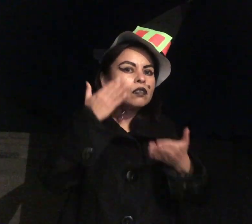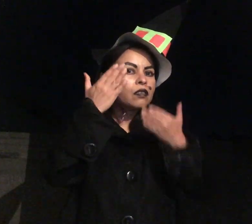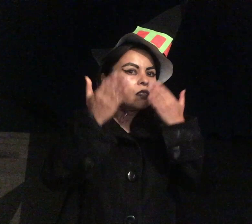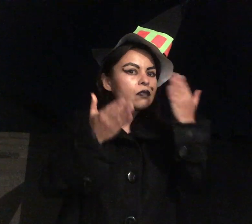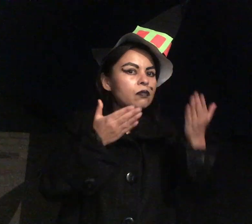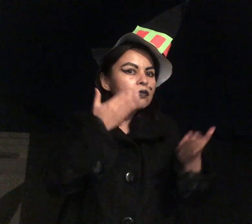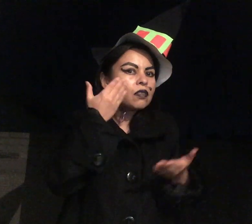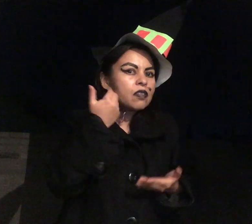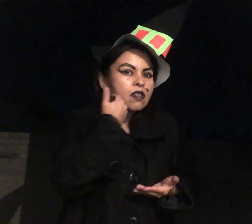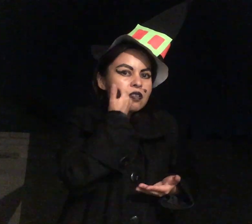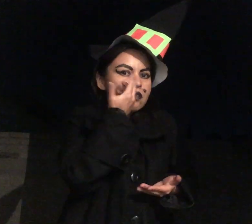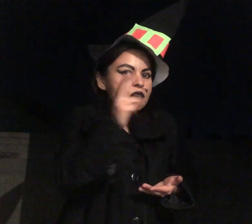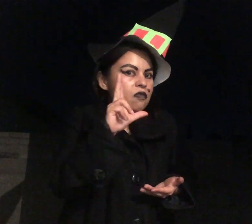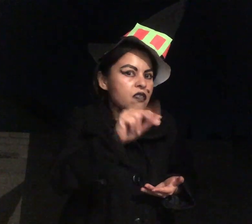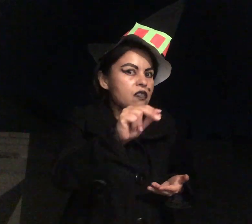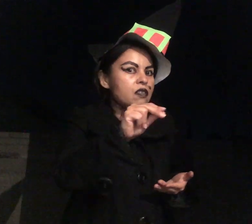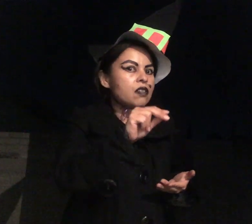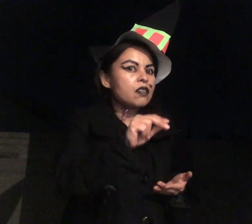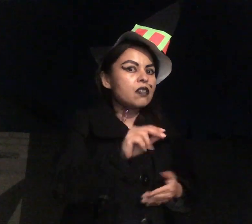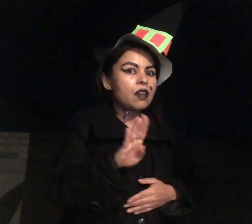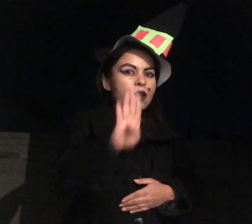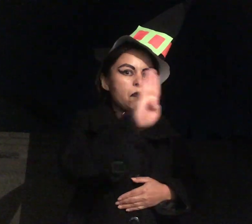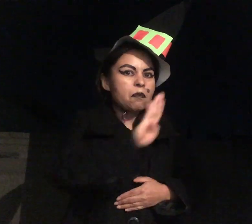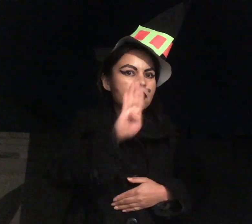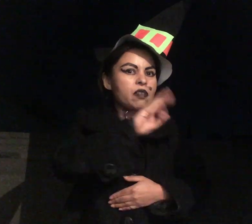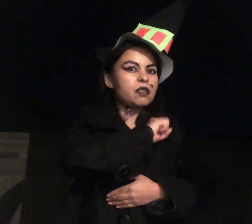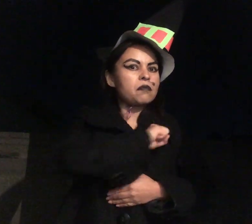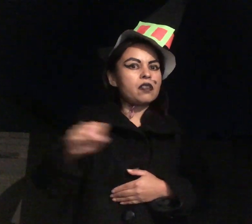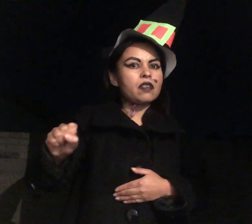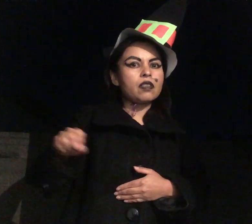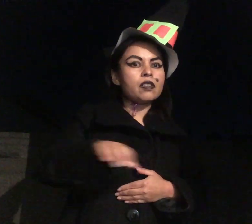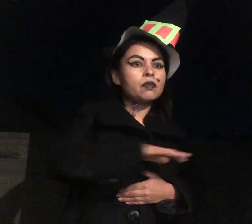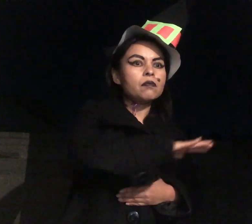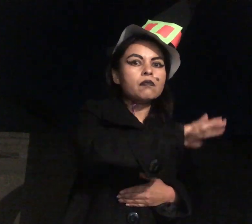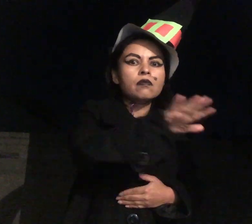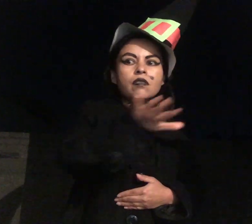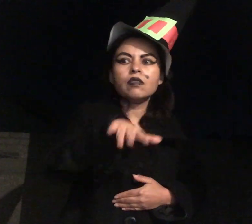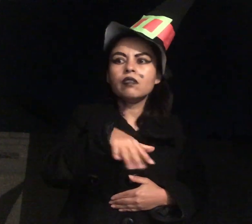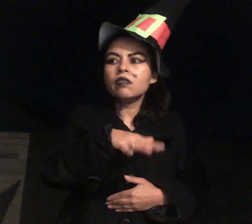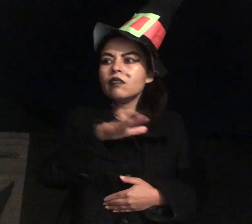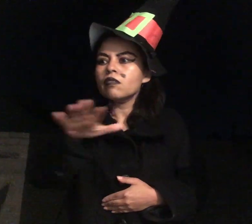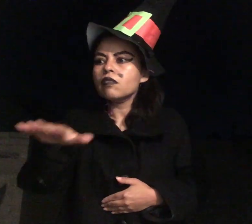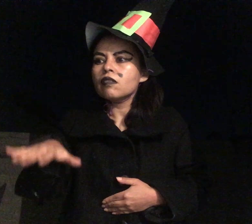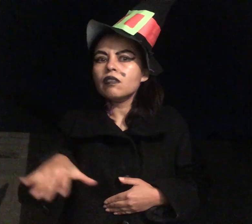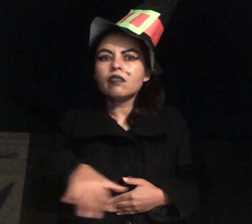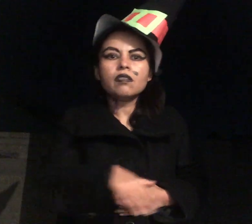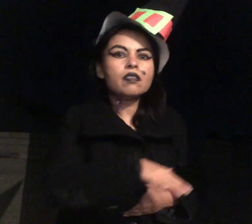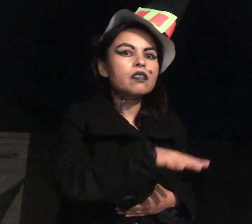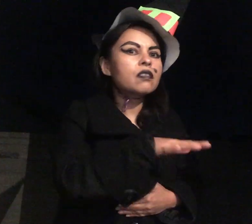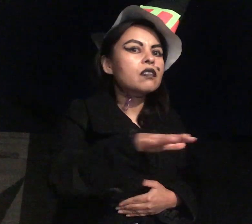los groseros y mentirosos y a los que estudian mal.